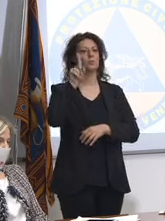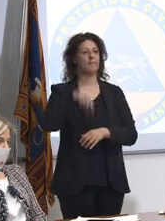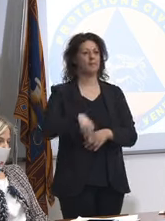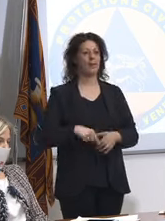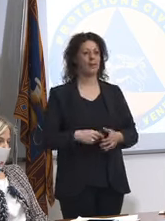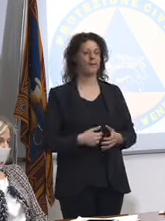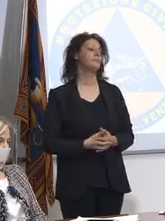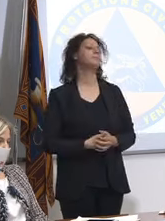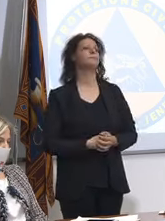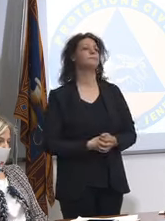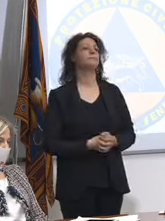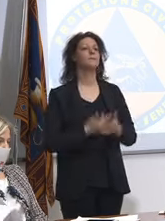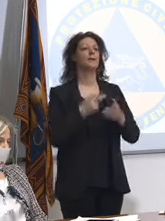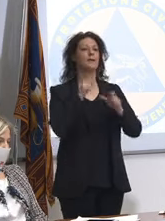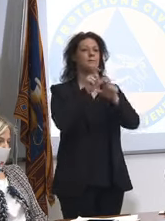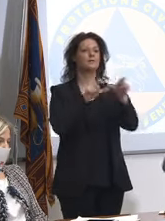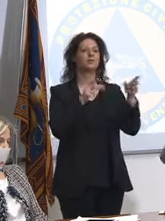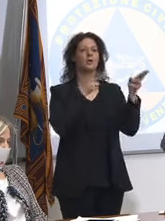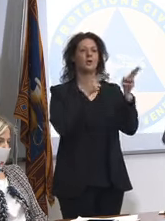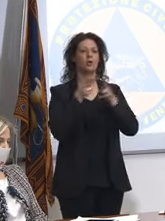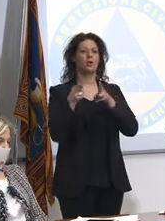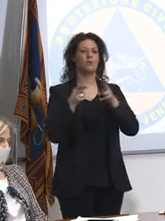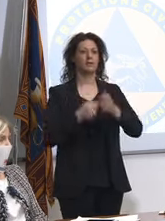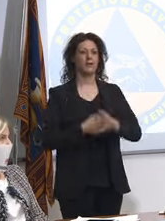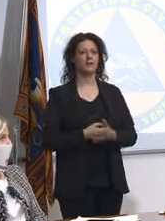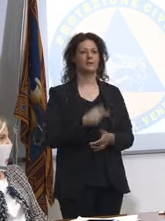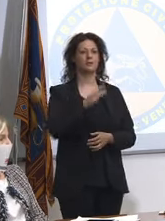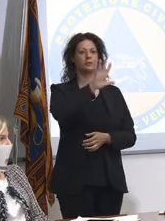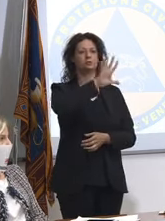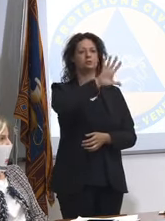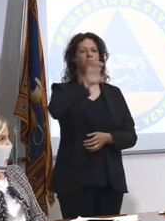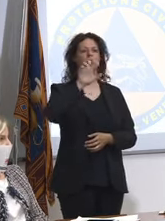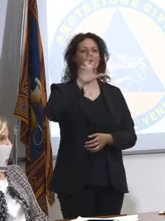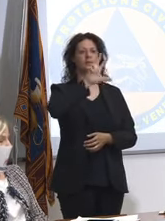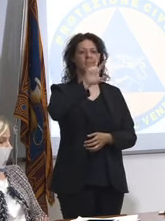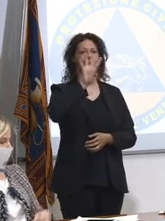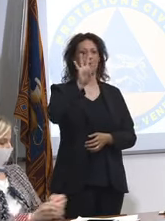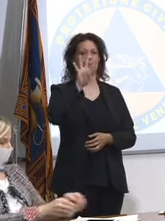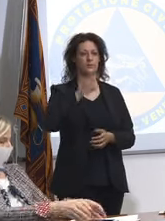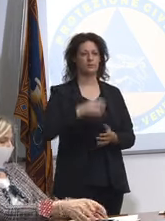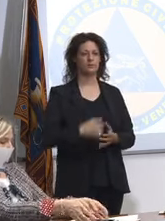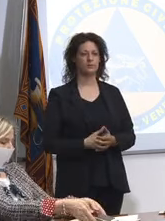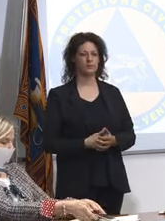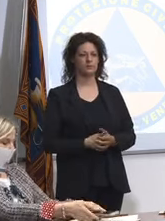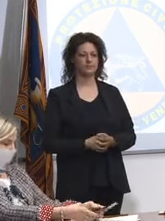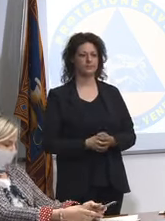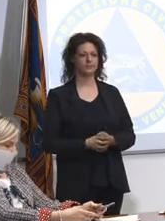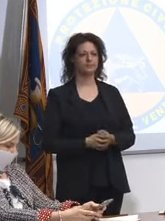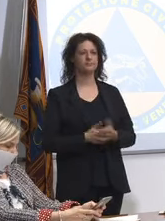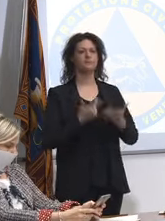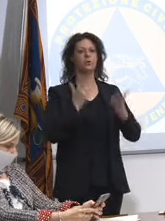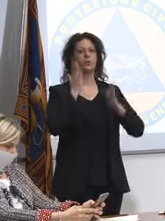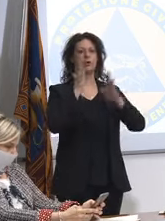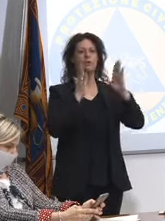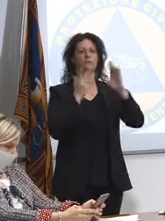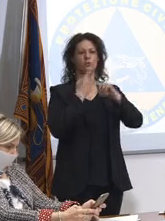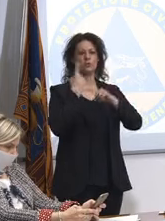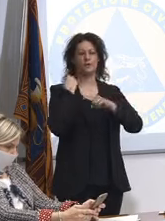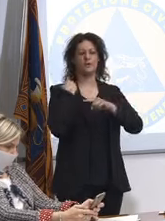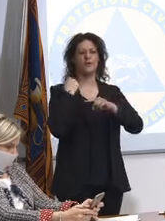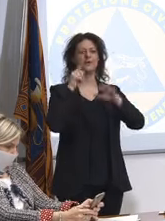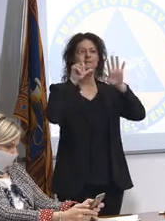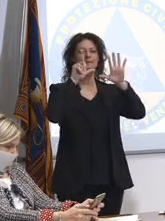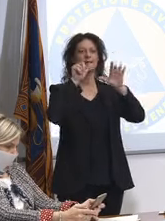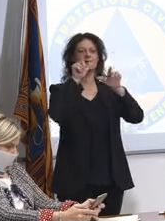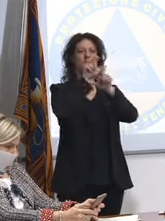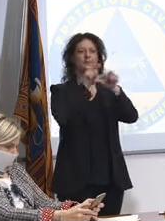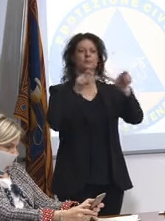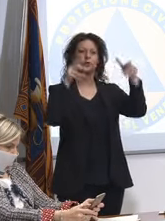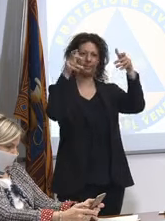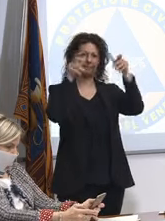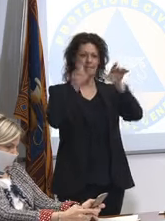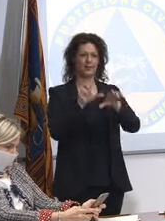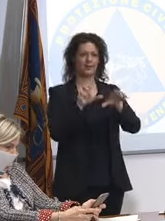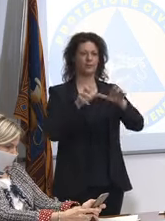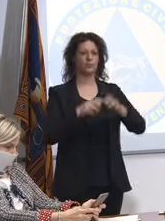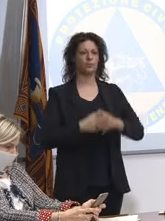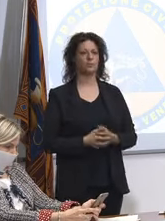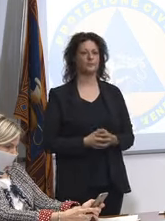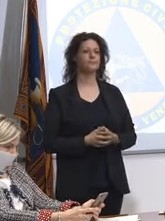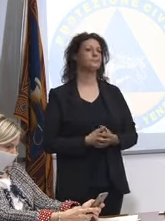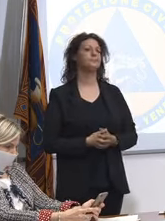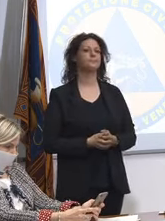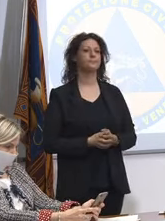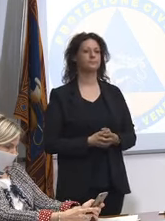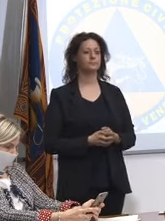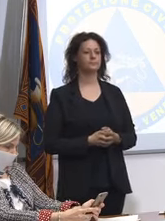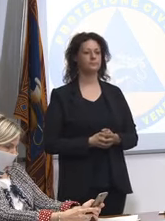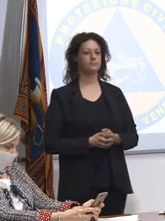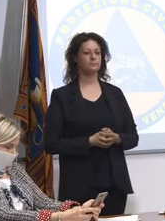I ricoverati sono 5,34, meno 7 anche nelle ultime